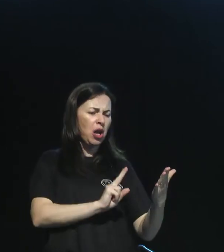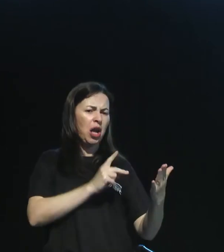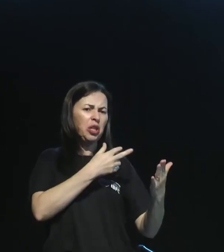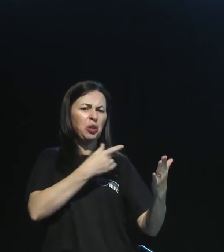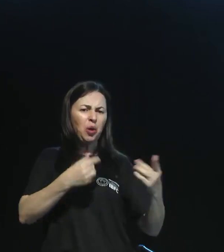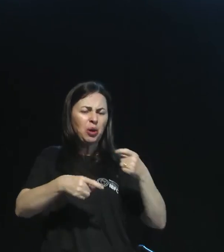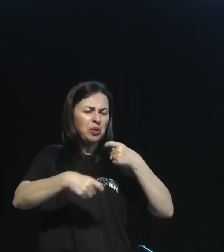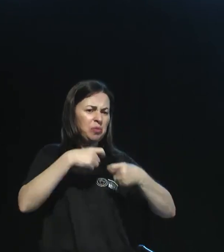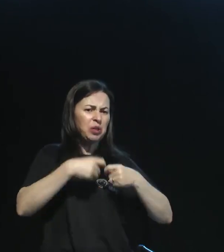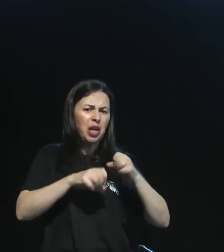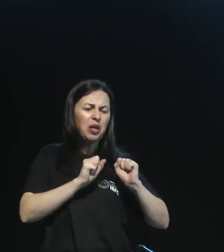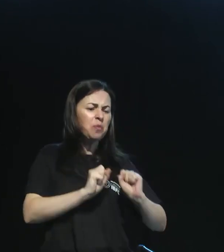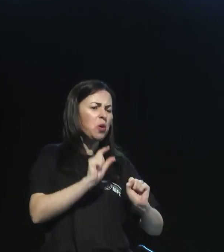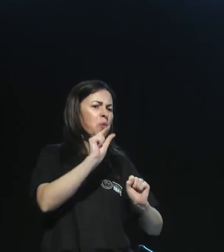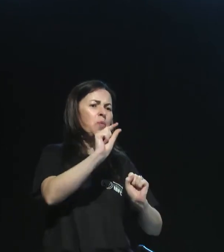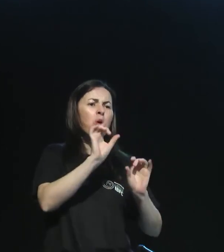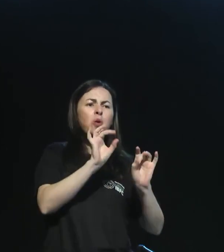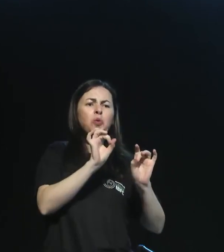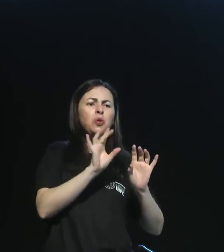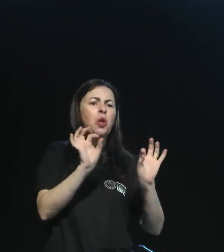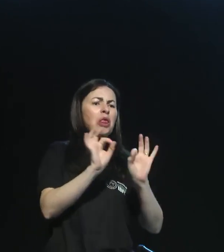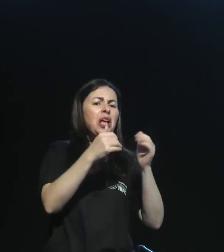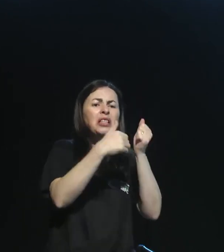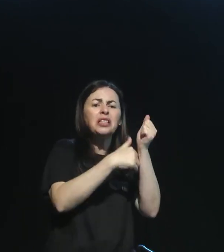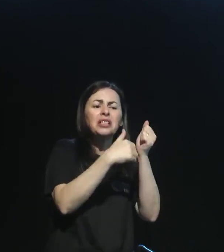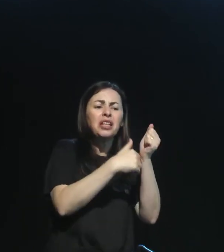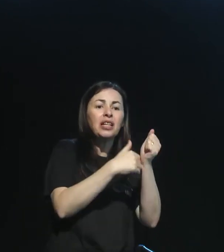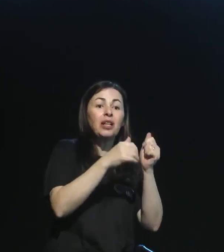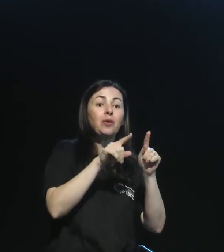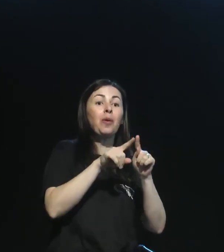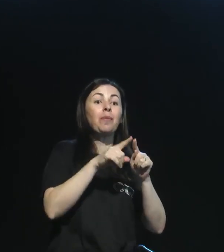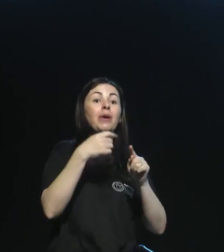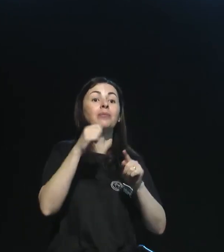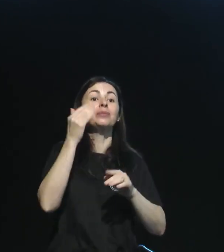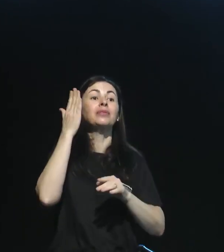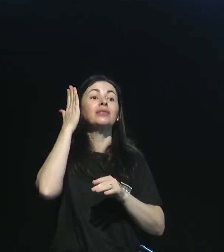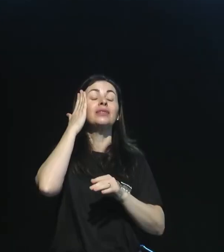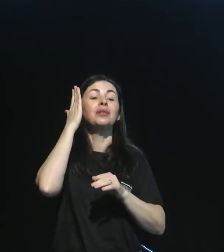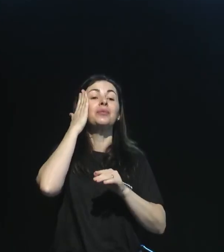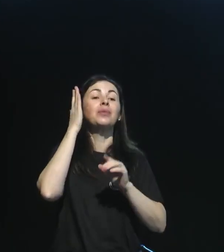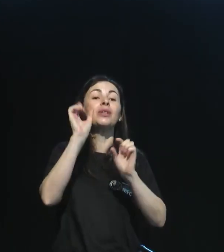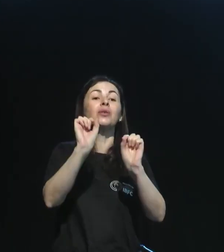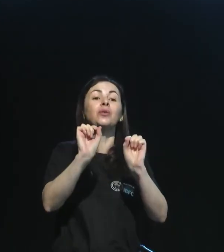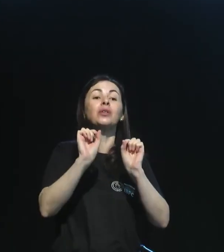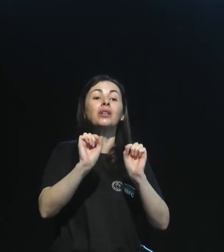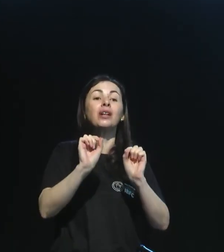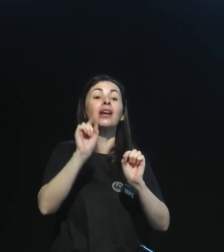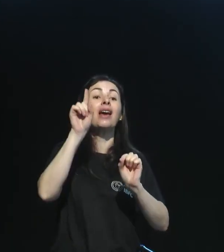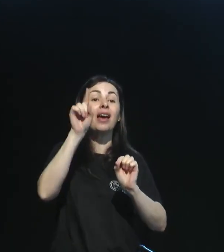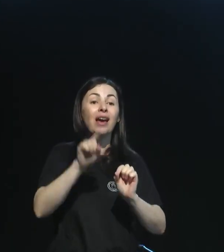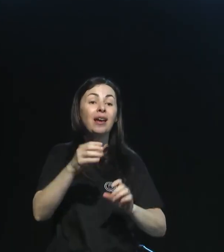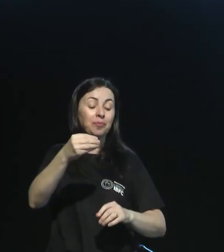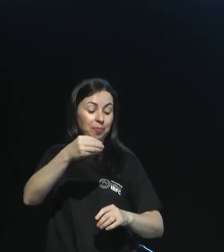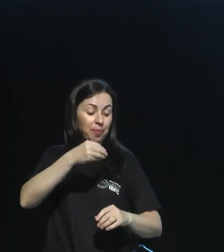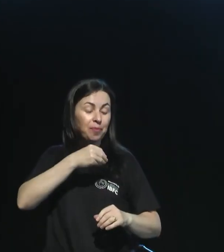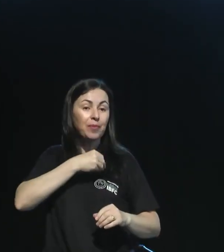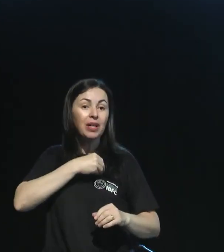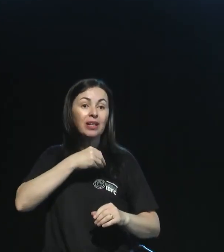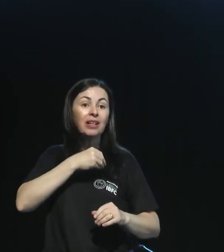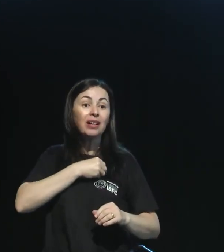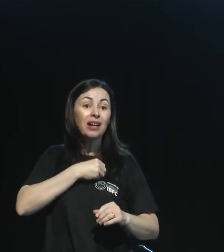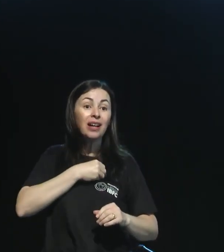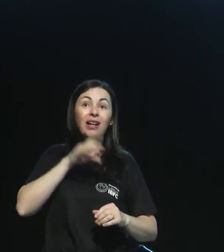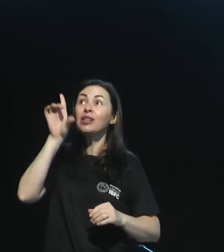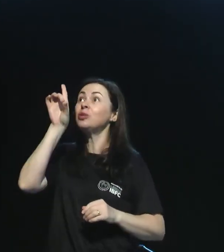nenhum. Mas o que você precisa ouvir é que isso é pecado e ofende a santidade